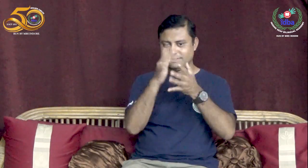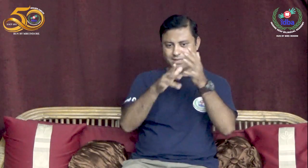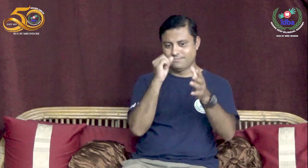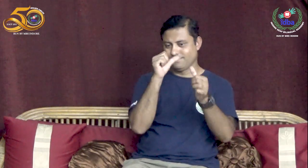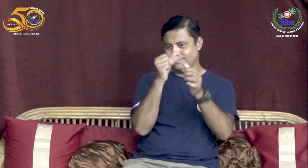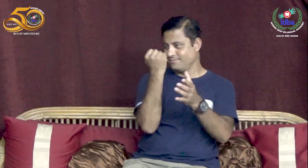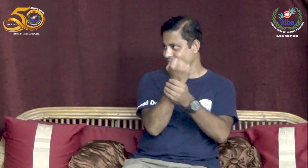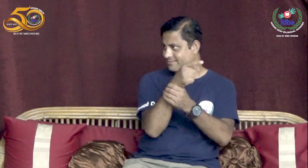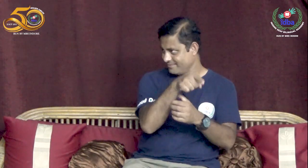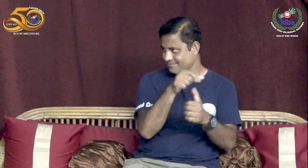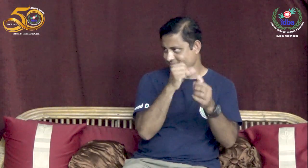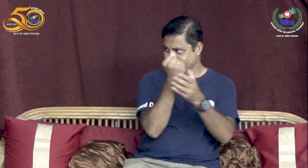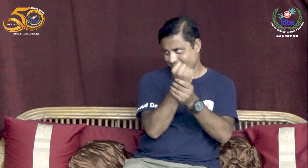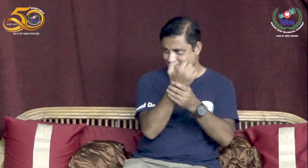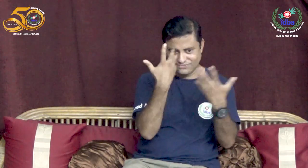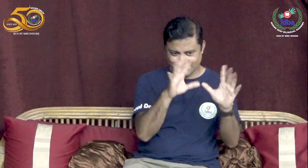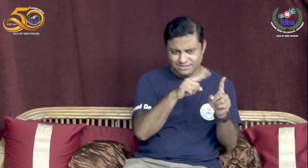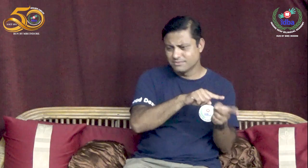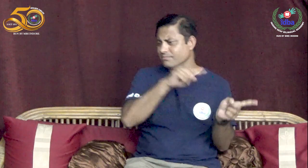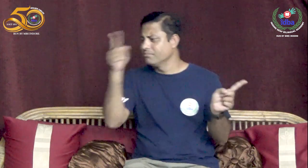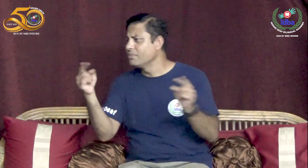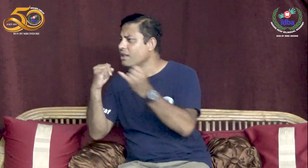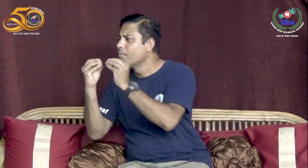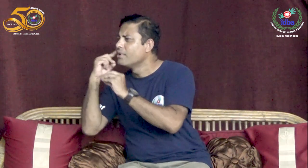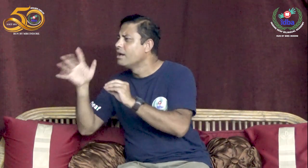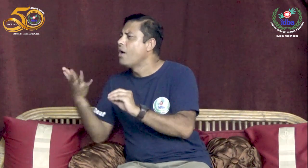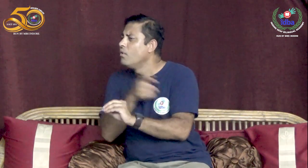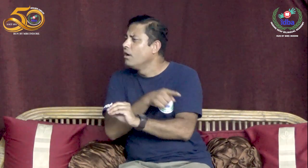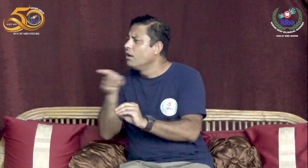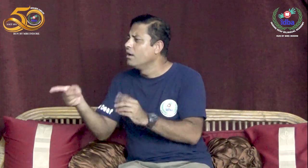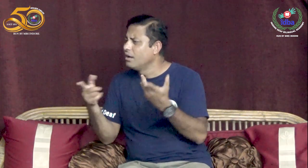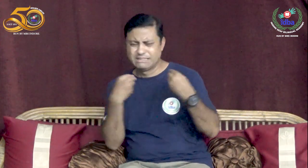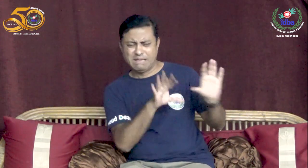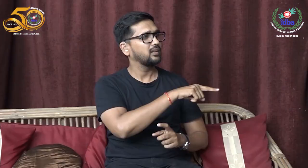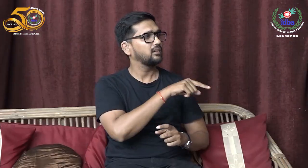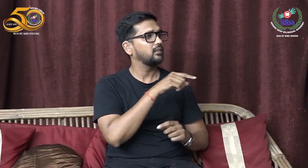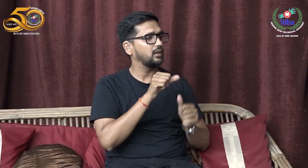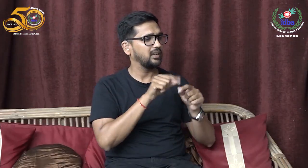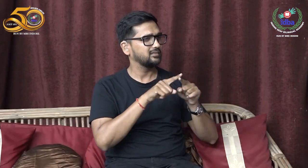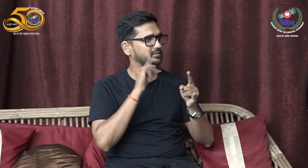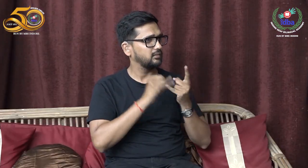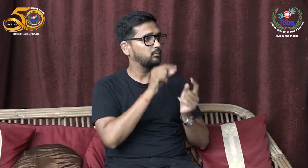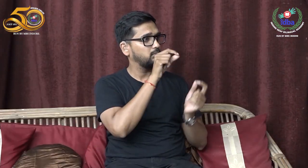एक्सिस बैंक में थे, तो फिर आपने एसबीआई पे कैसे आपने ज्वाइनिंग की? फिर आपने वहाँ क्यों छोड़